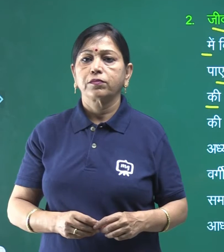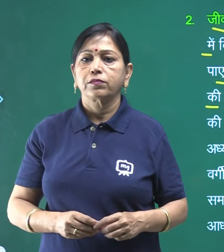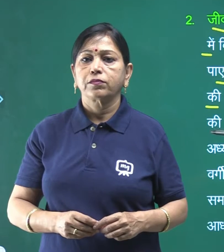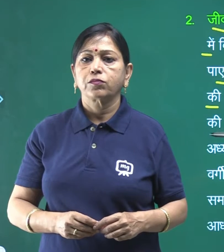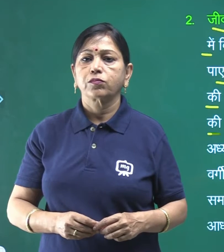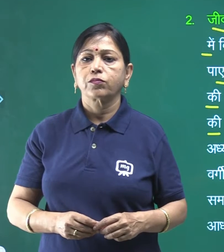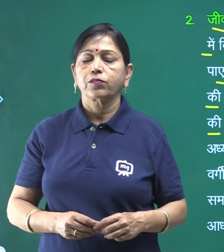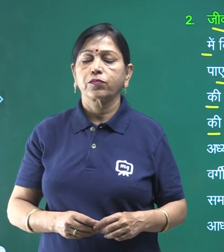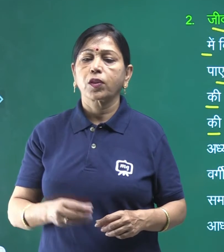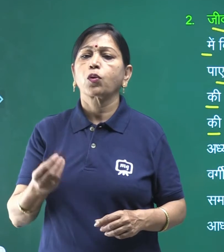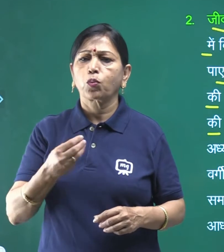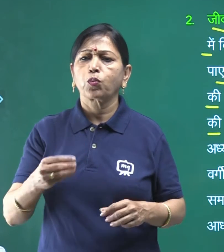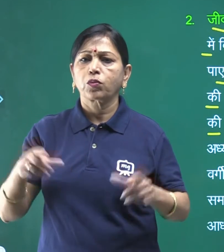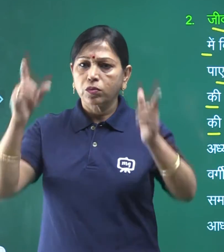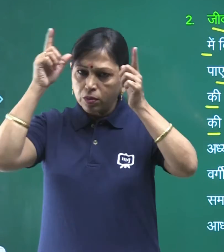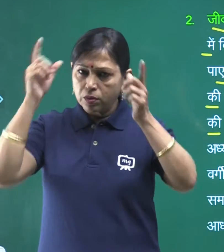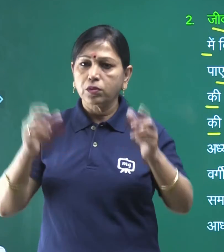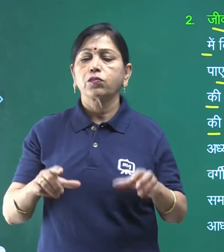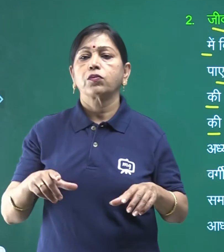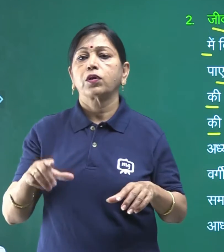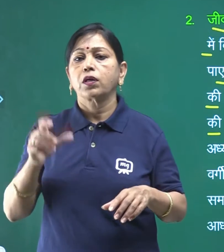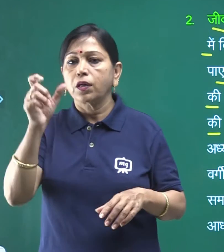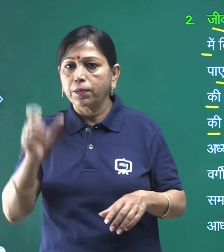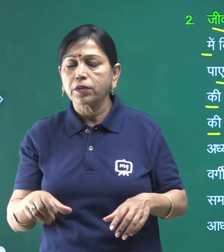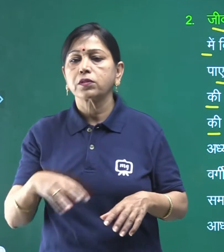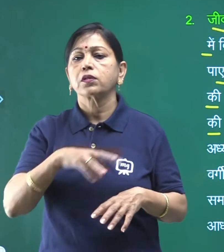कुछ जीवों की जटिल होती है।